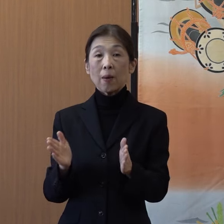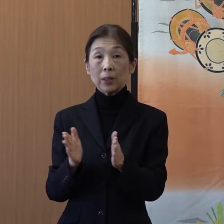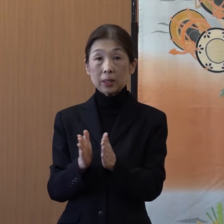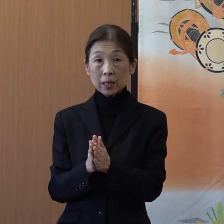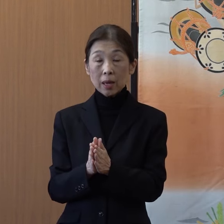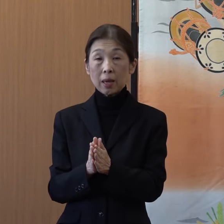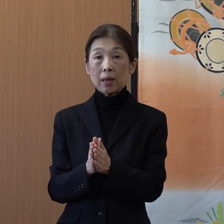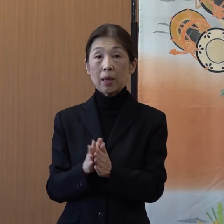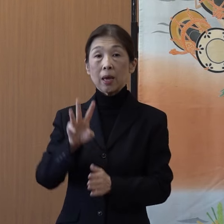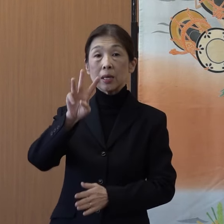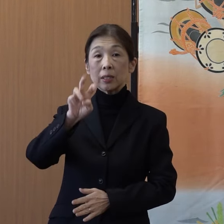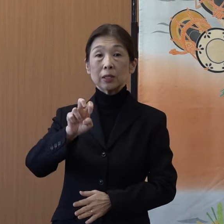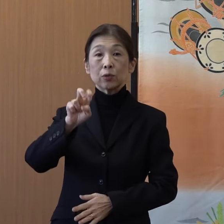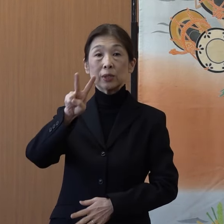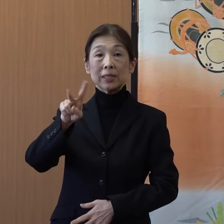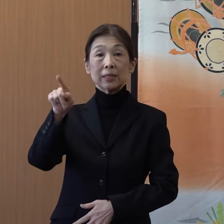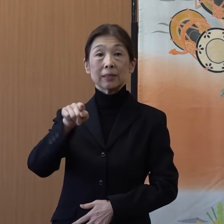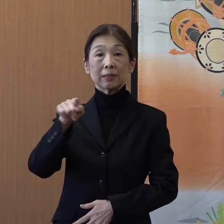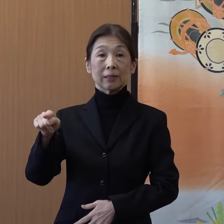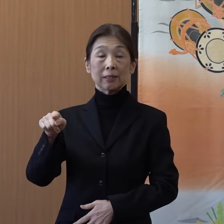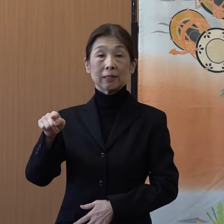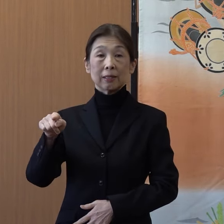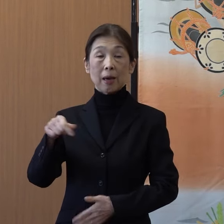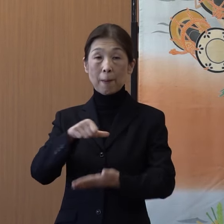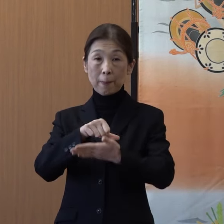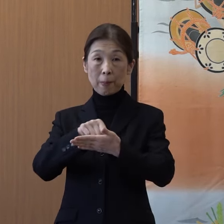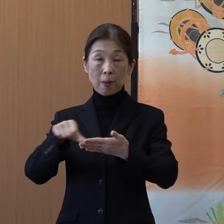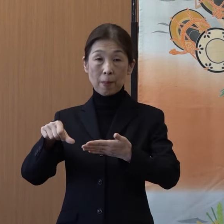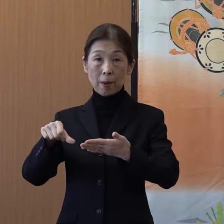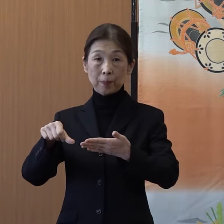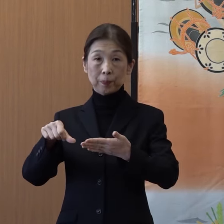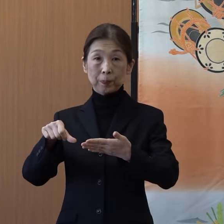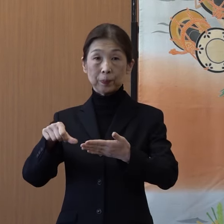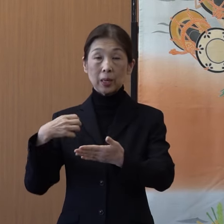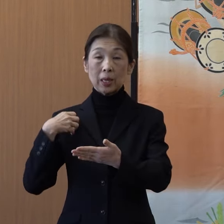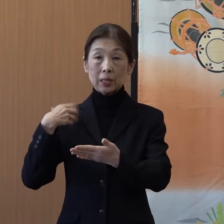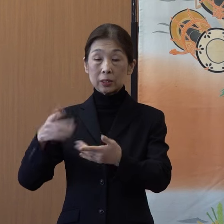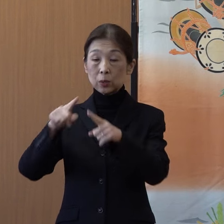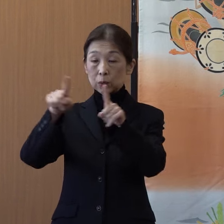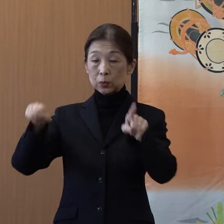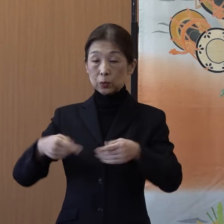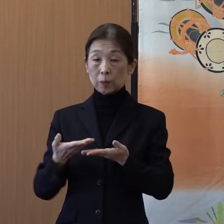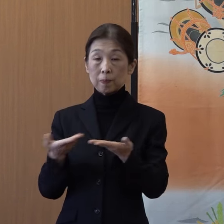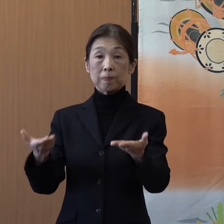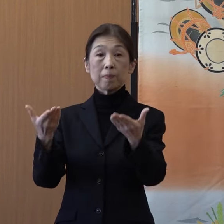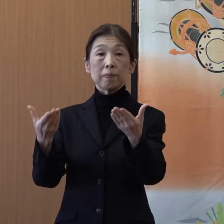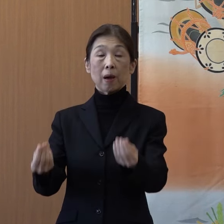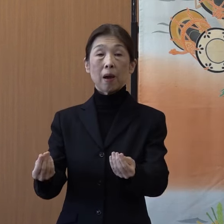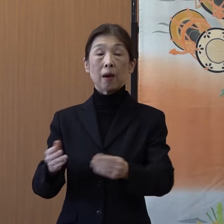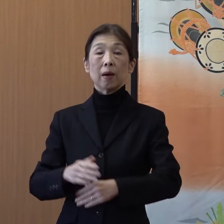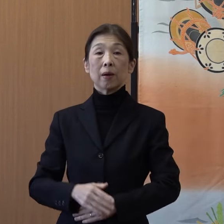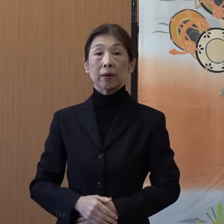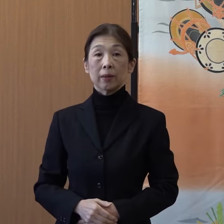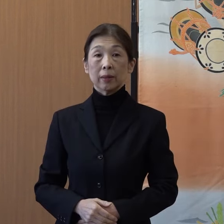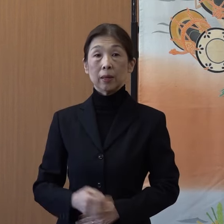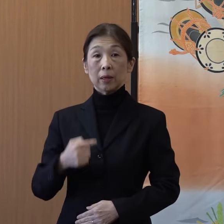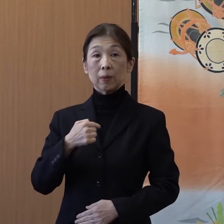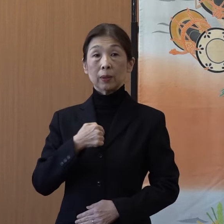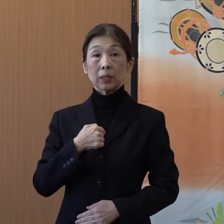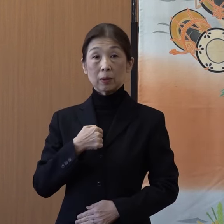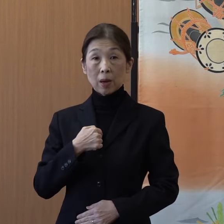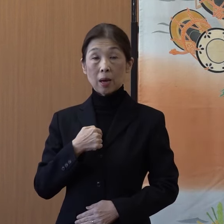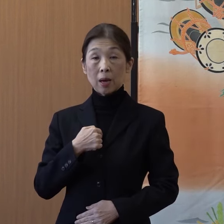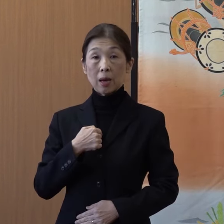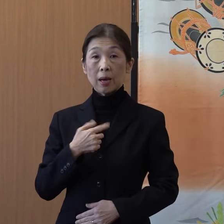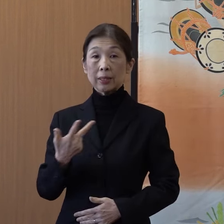総勢32名で、委嘱状を交付させていただきました。私からは、市政を取